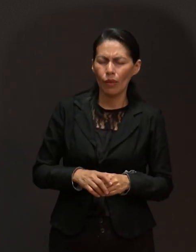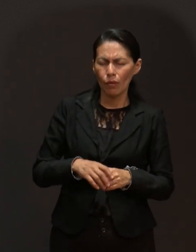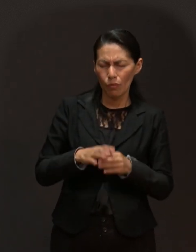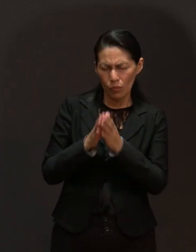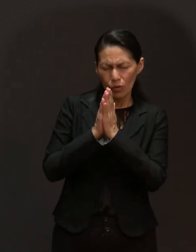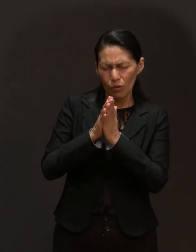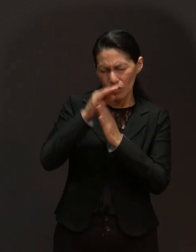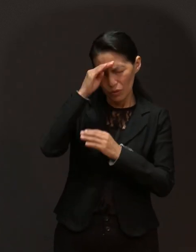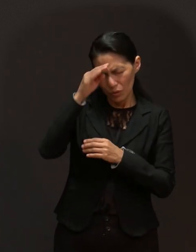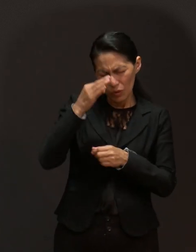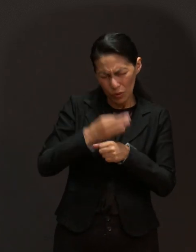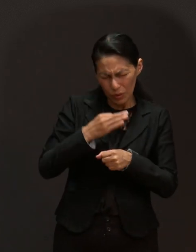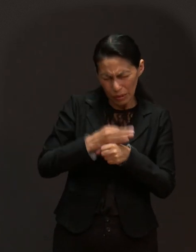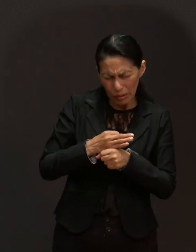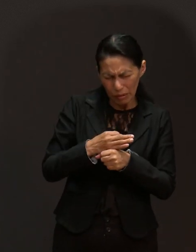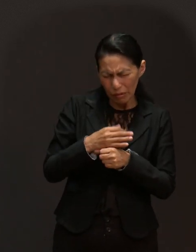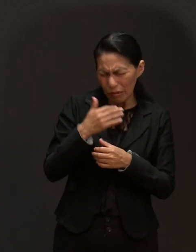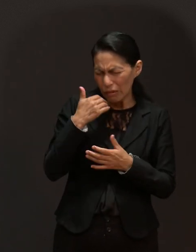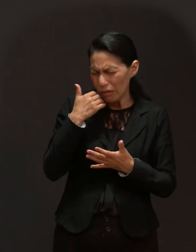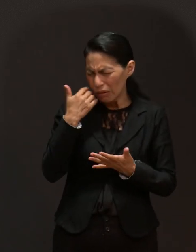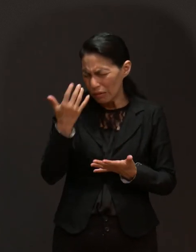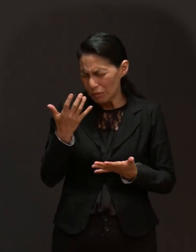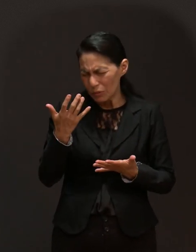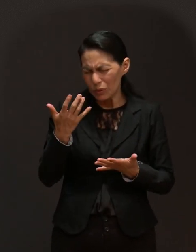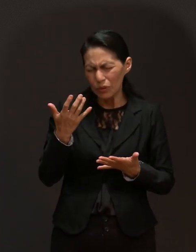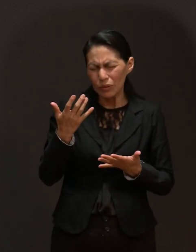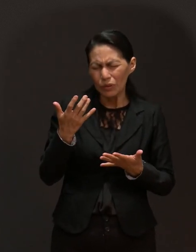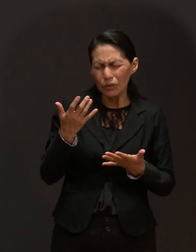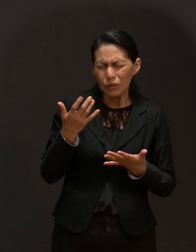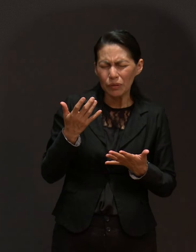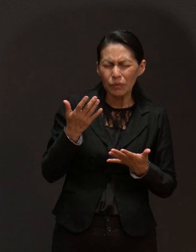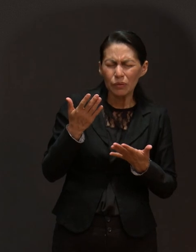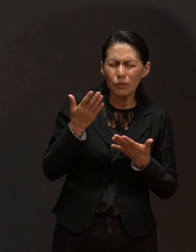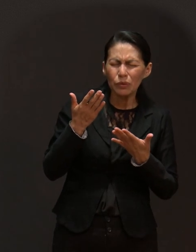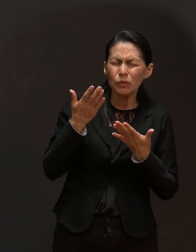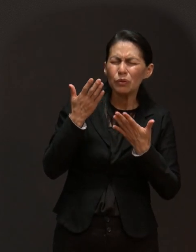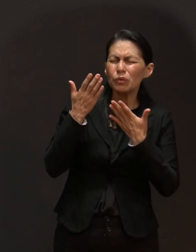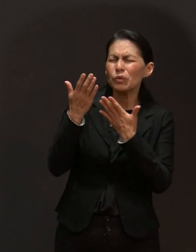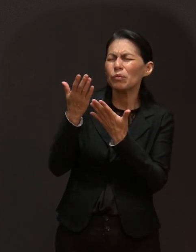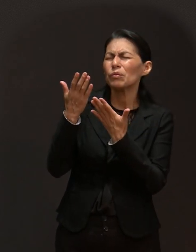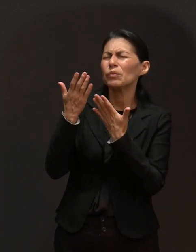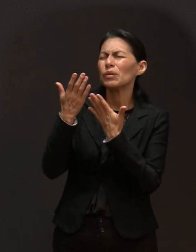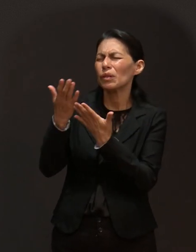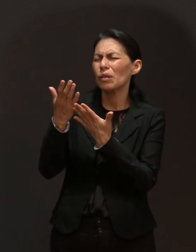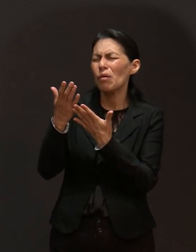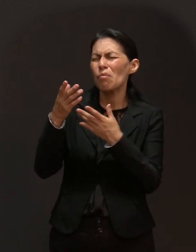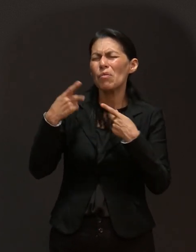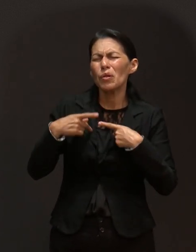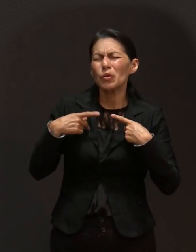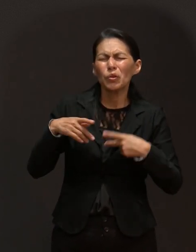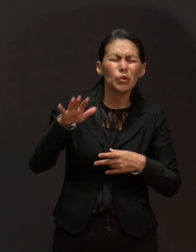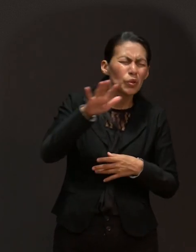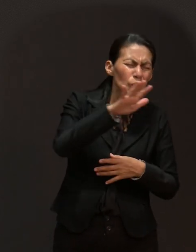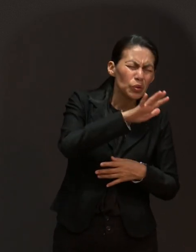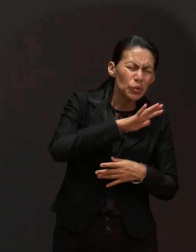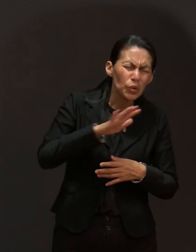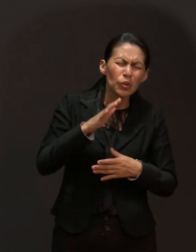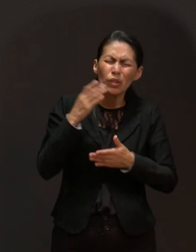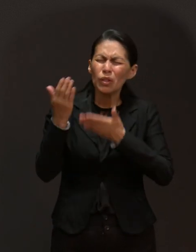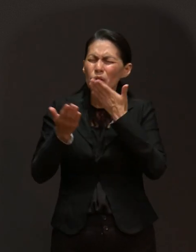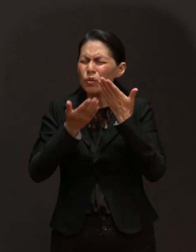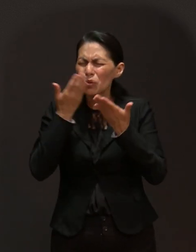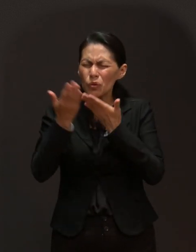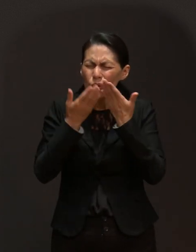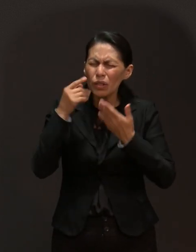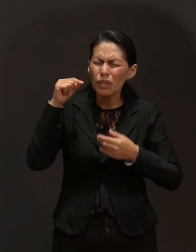Pedirte Por todos ellos Padre mío De forma muy especial También te pido Por toda la Universidad De